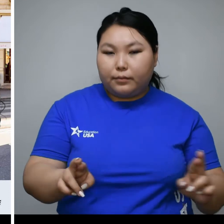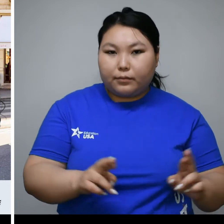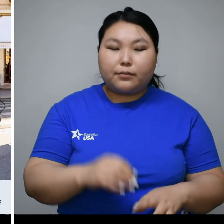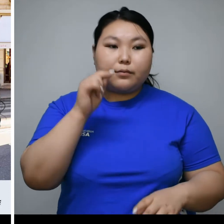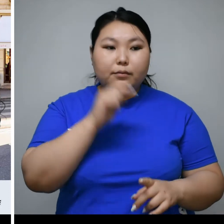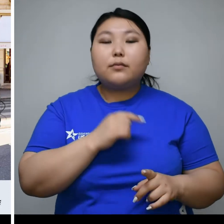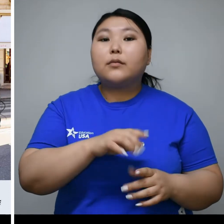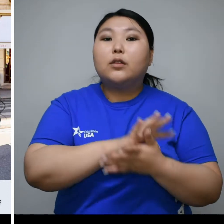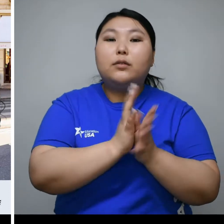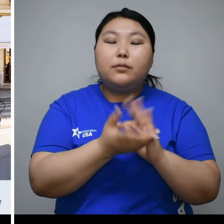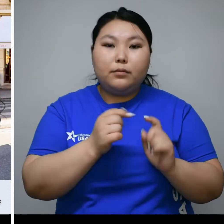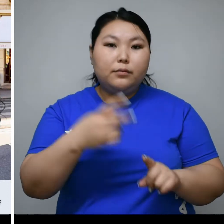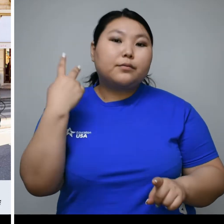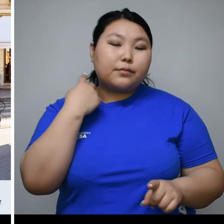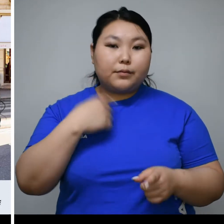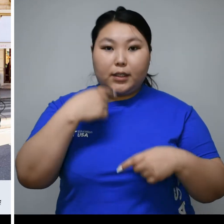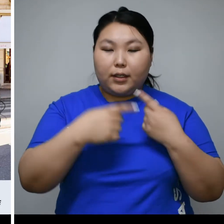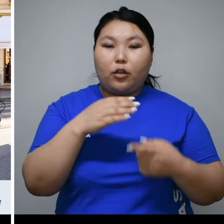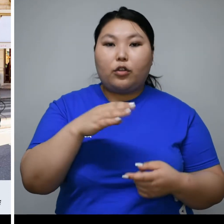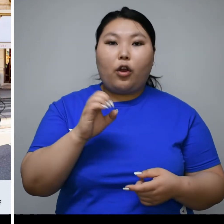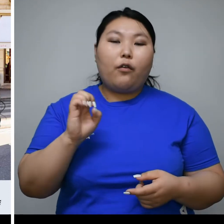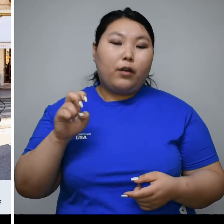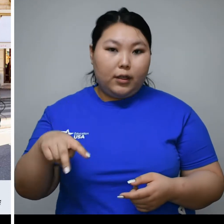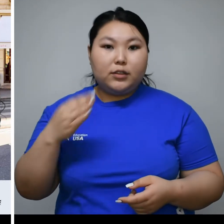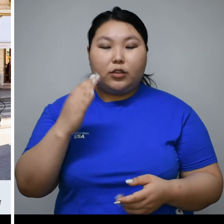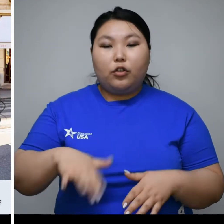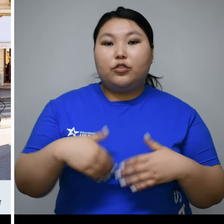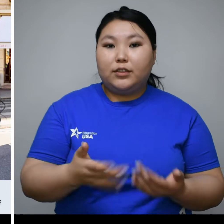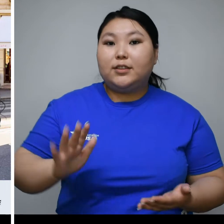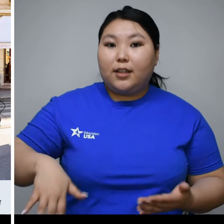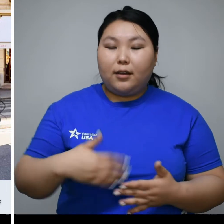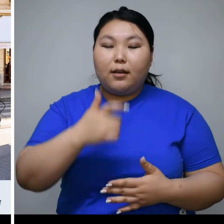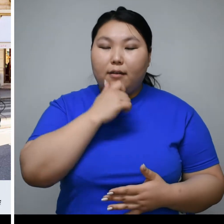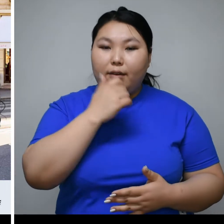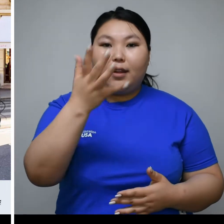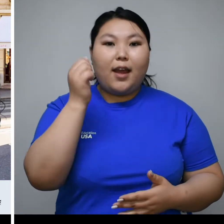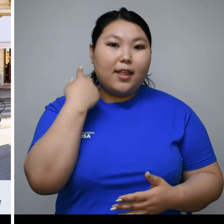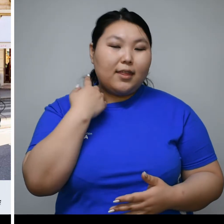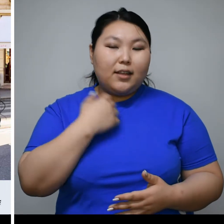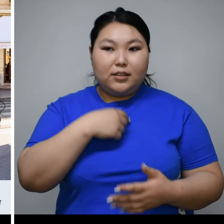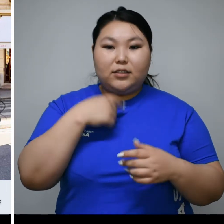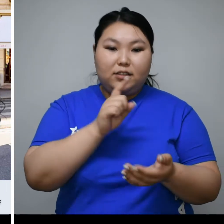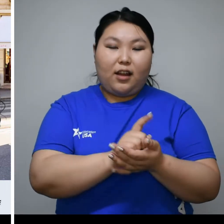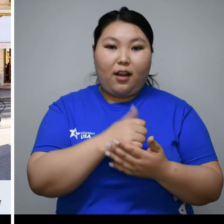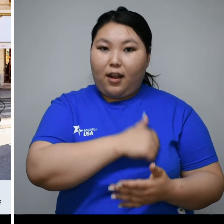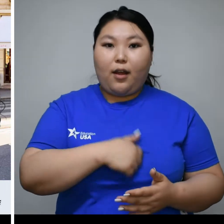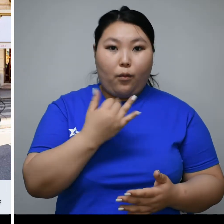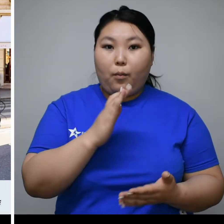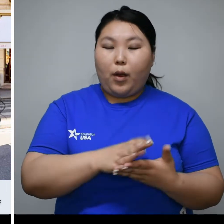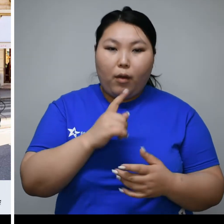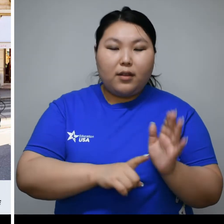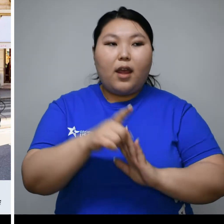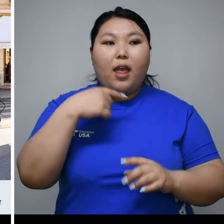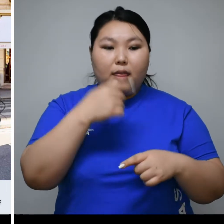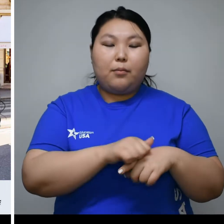байдаг л та. Тэрийг болохоор англи хэлний одоо TOEFL-ийн шалгалтаа өгсөний дараагаар хэрвээ та англи хэлний шаарлалтаа нь хангахгүй байгаа бол